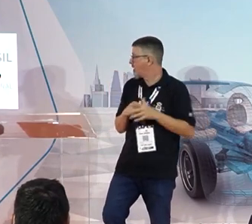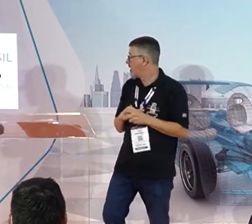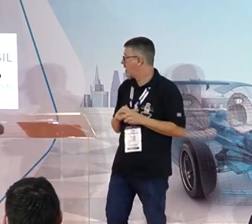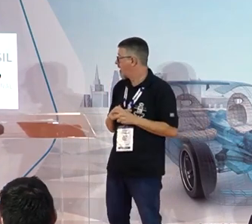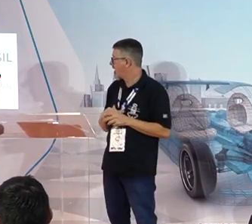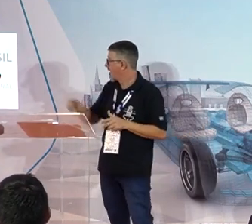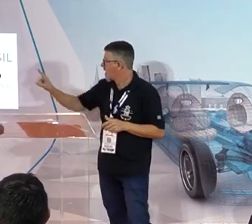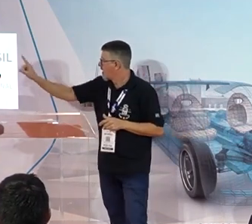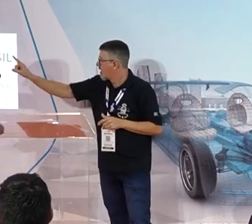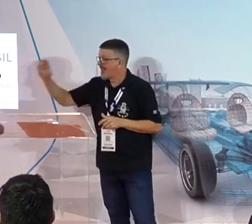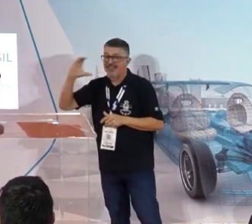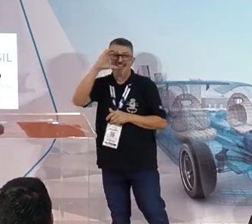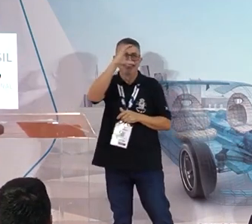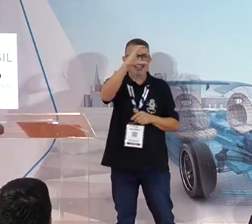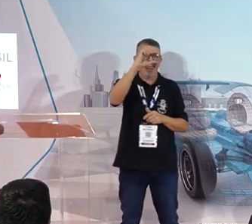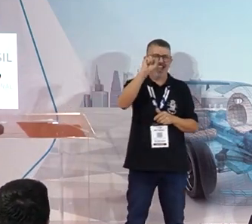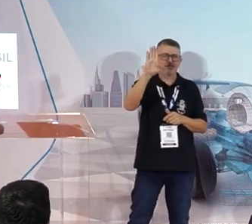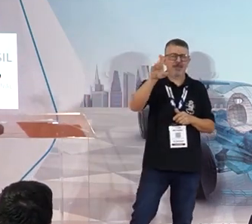Ele vai falar um pouquinho sobre o CSB.